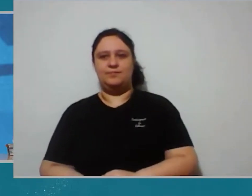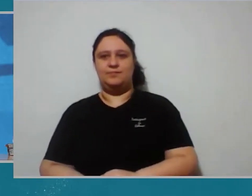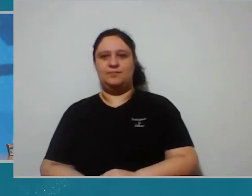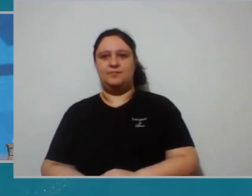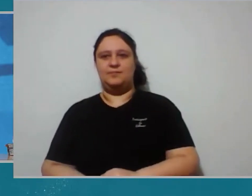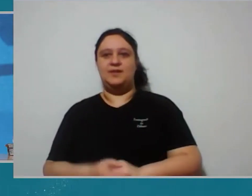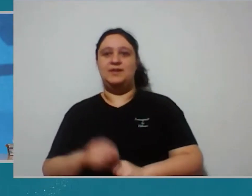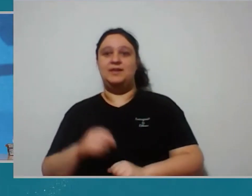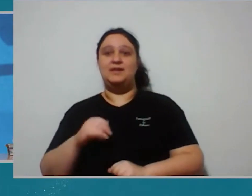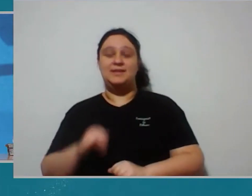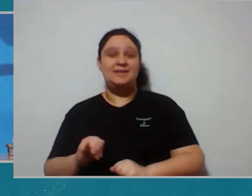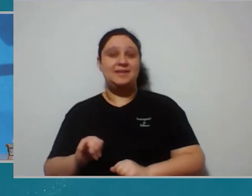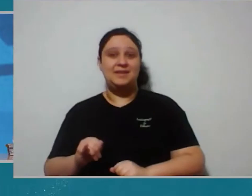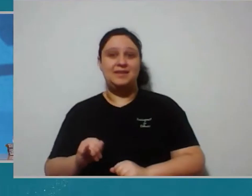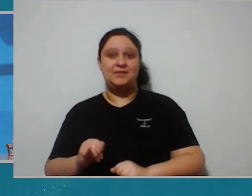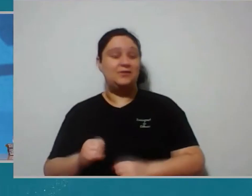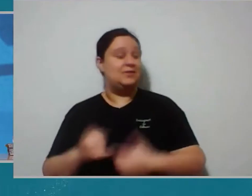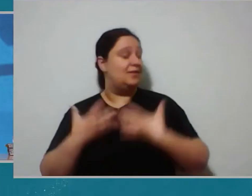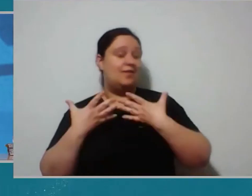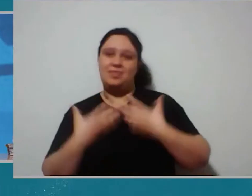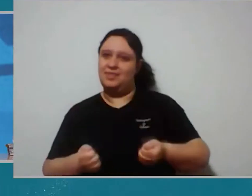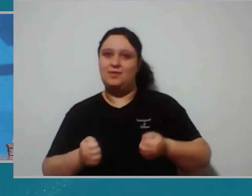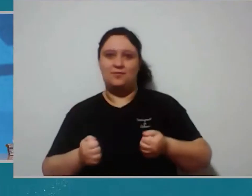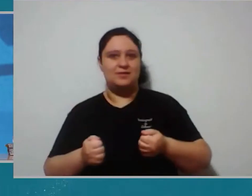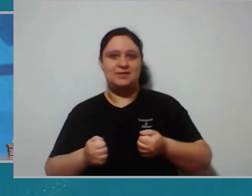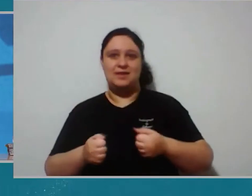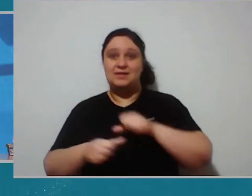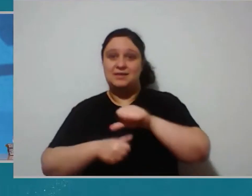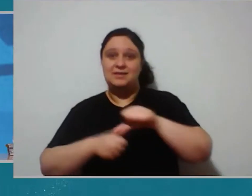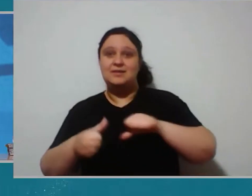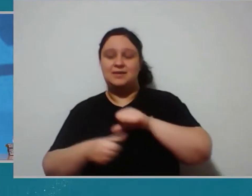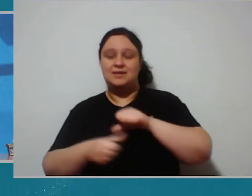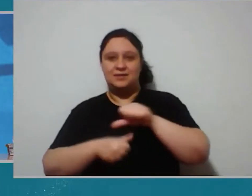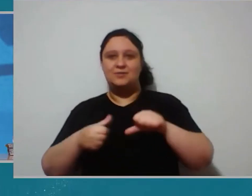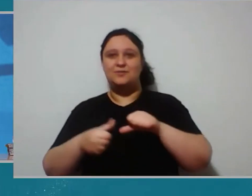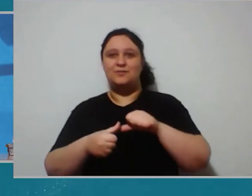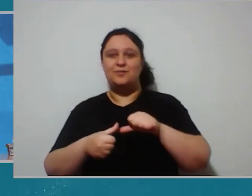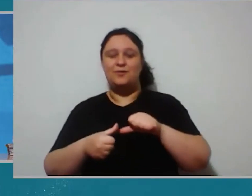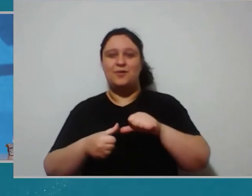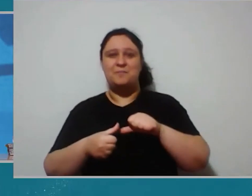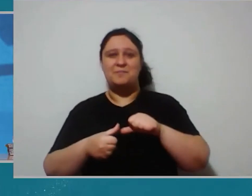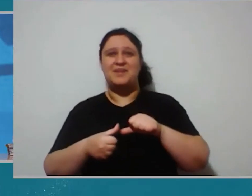transforma em uma pedra de tropeço. E você tropeça nele e cai.